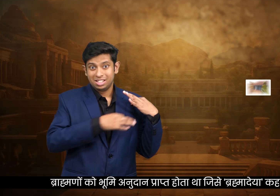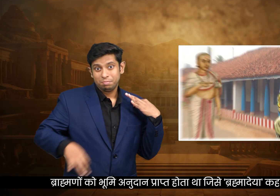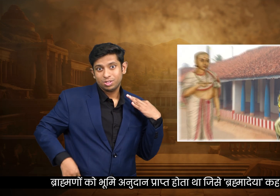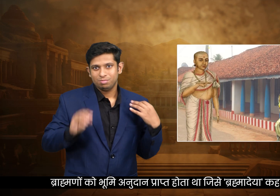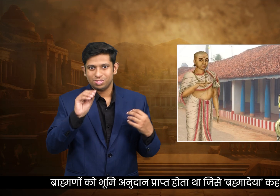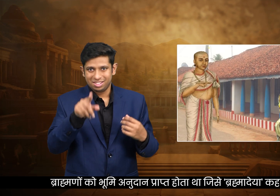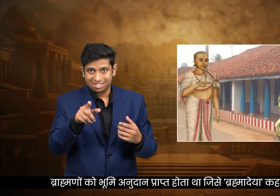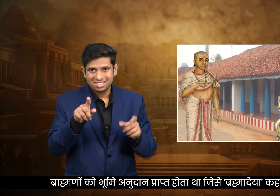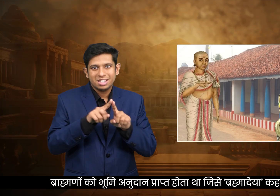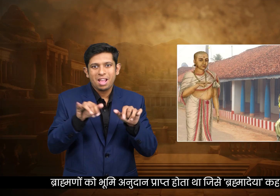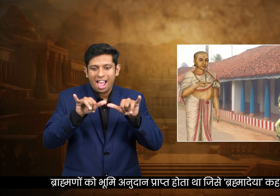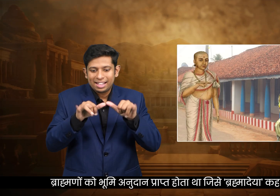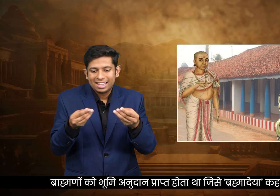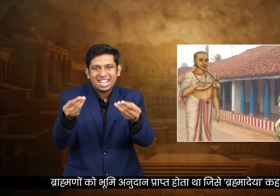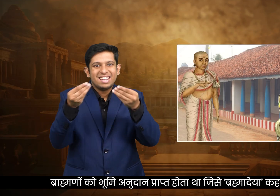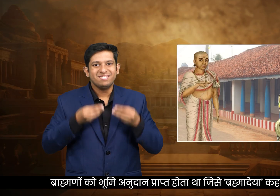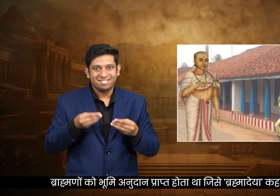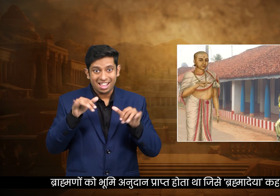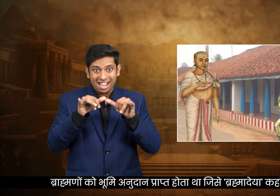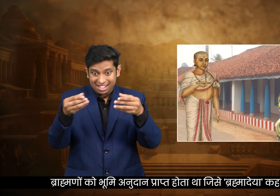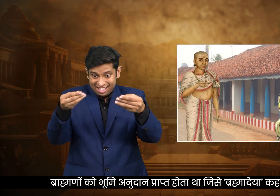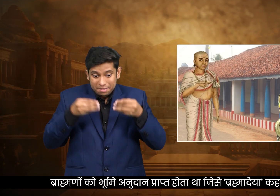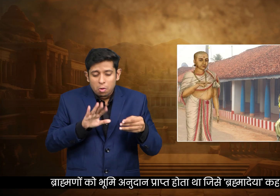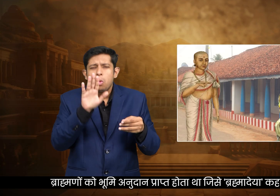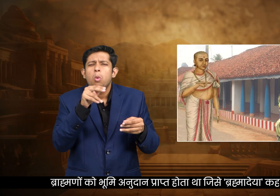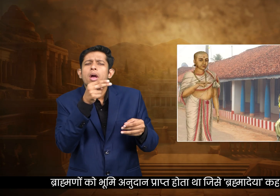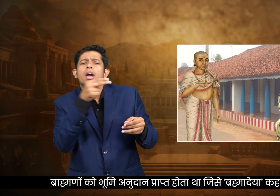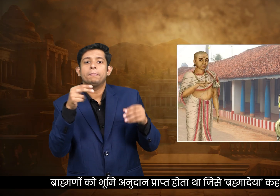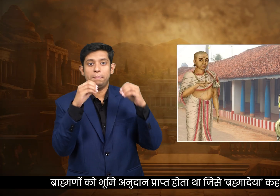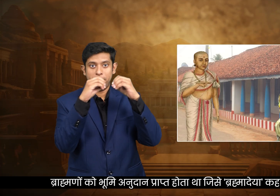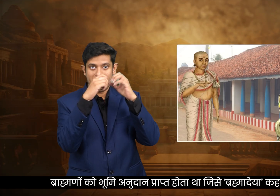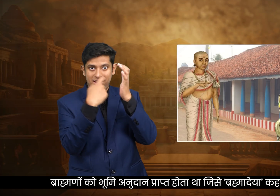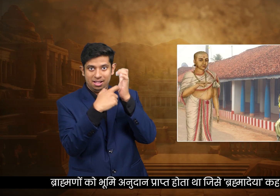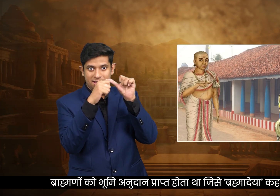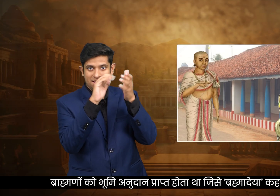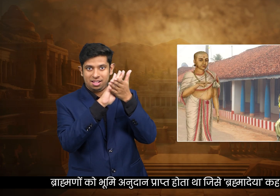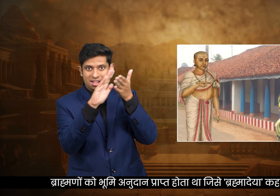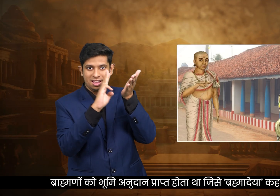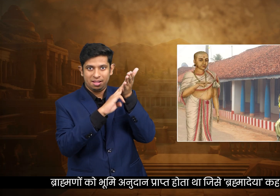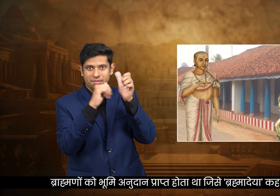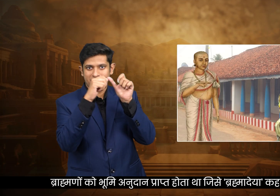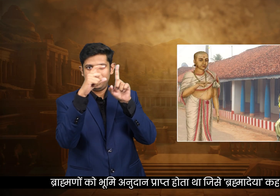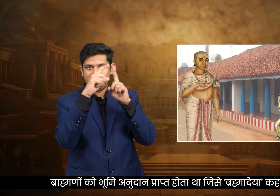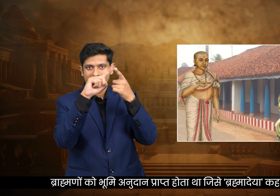ब्राह्मणों को भूमि अनुदान प्राप्त होता था, जिसे ब्रह्मदेय कहा जाता था।